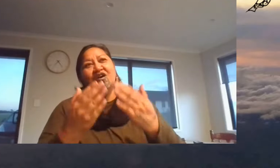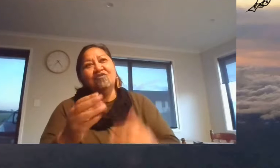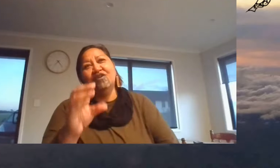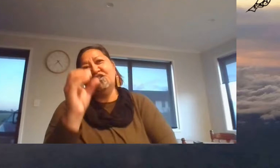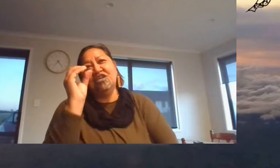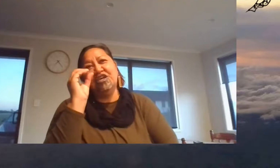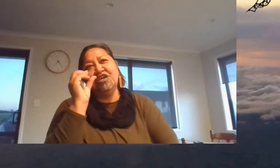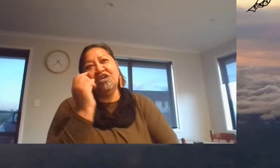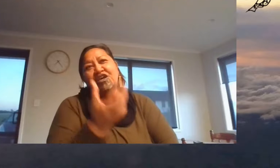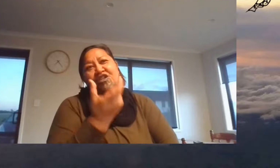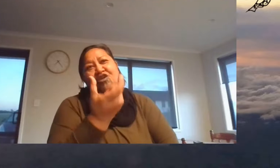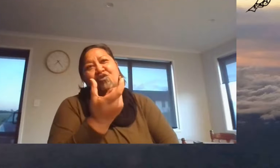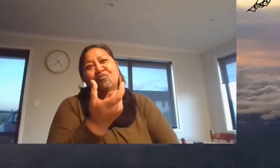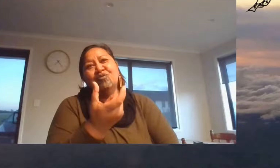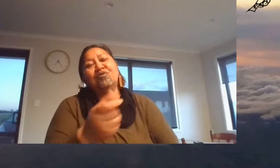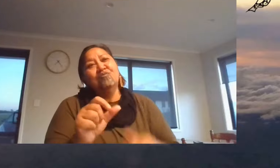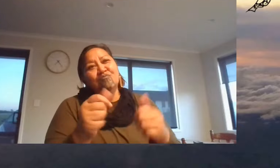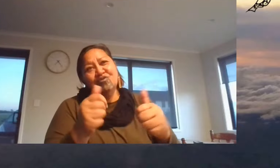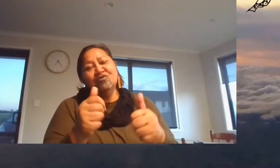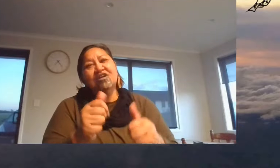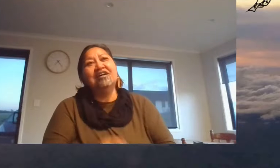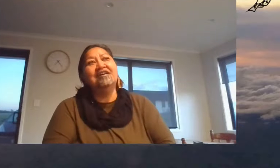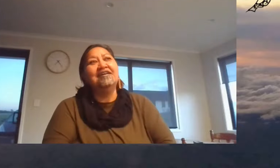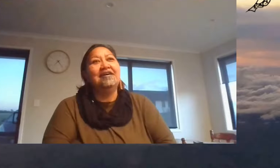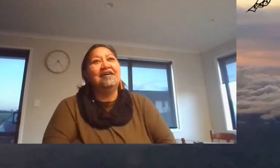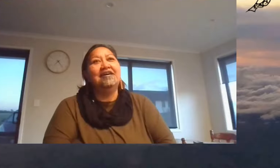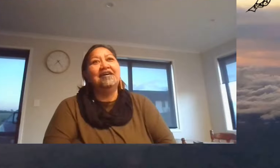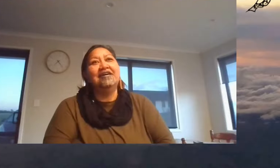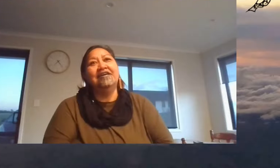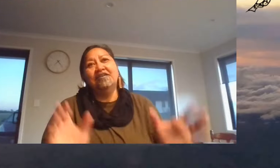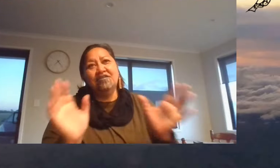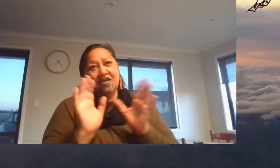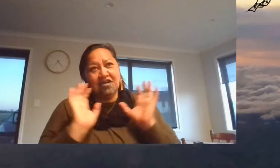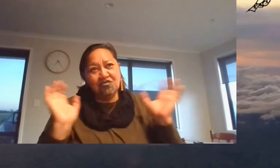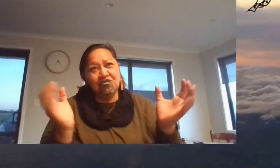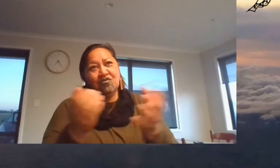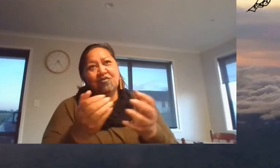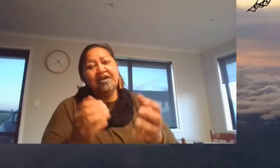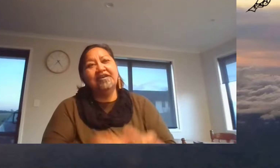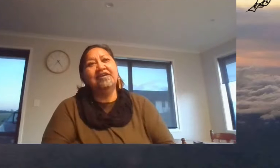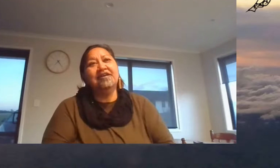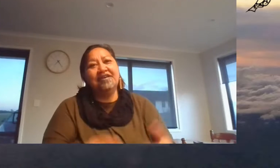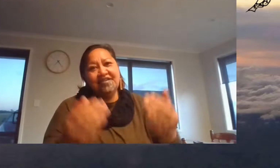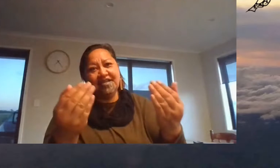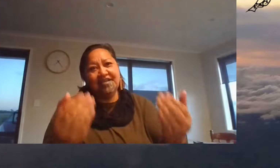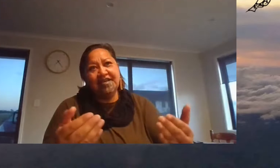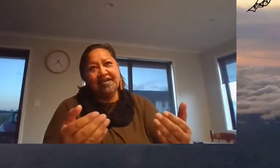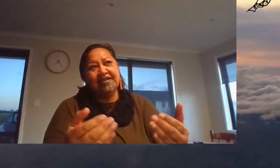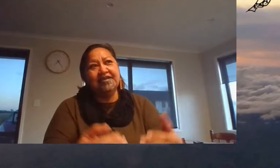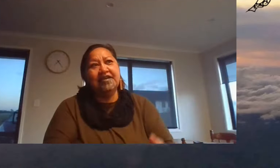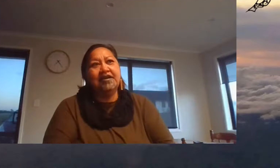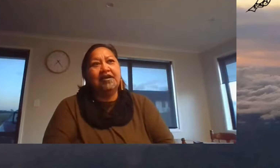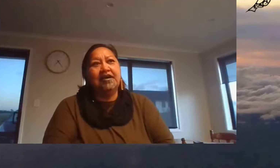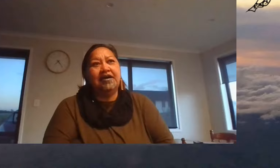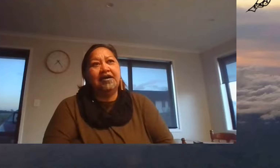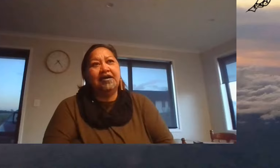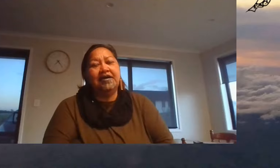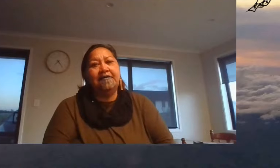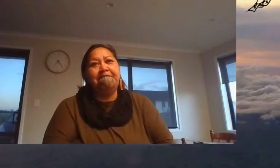tuku au I te kupu mutunga, hei korowai I